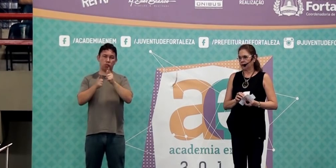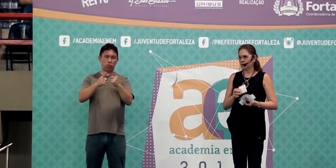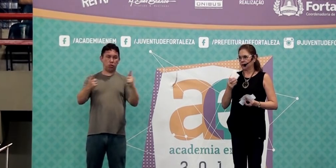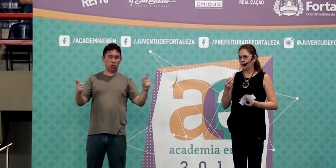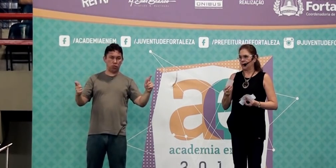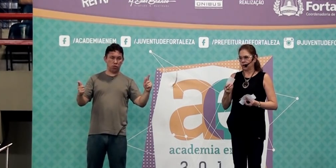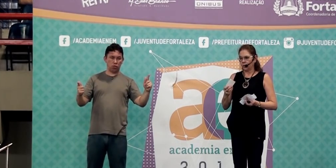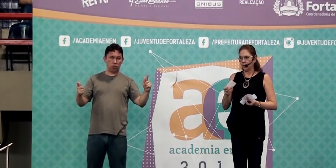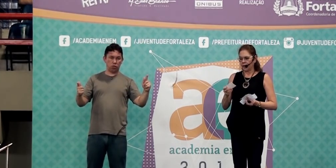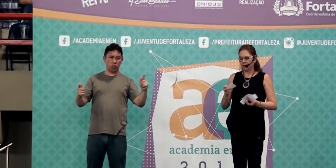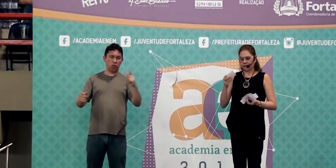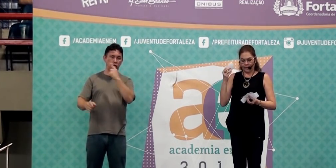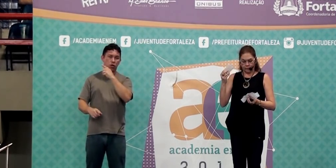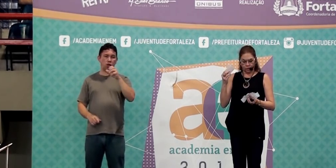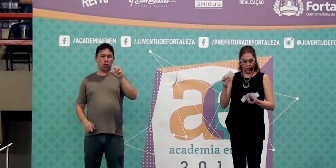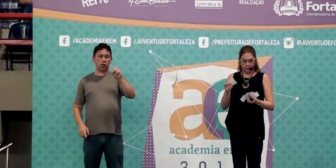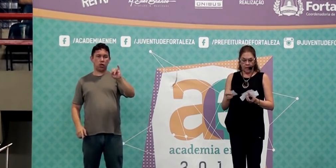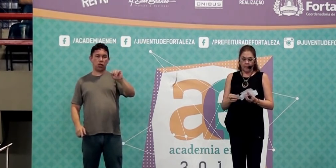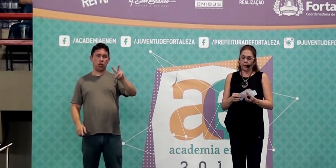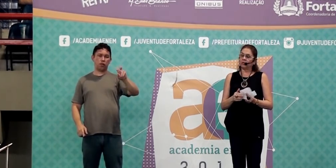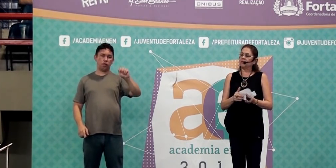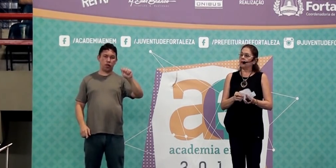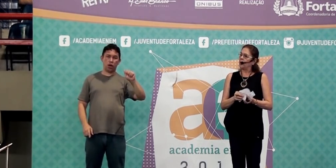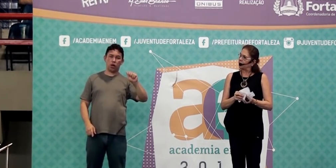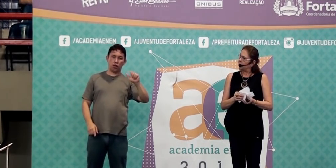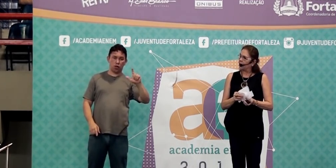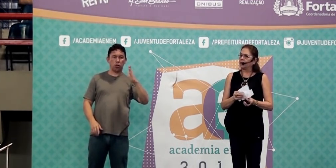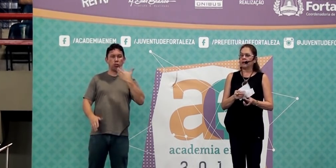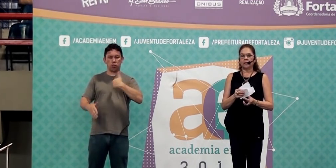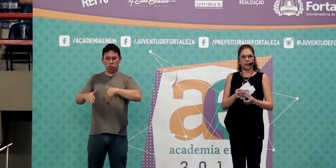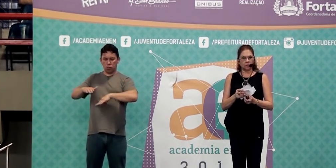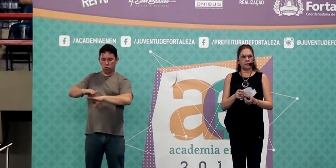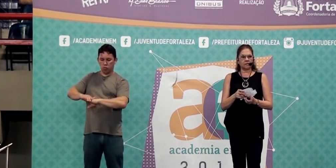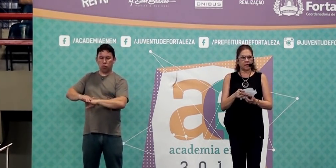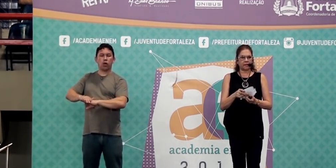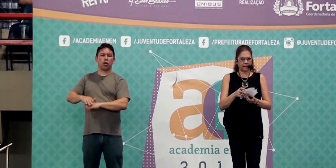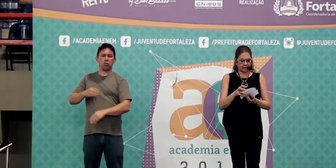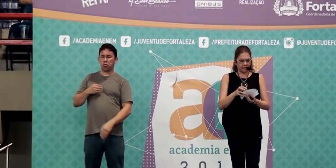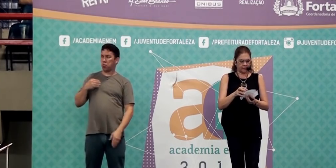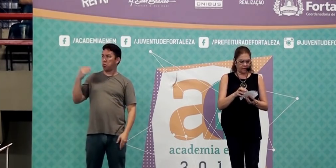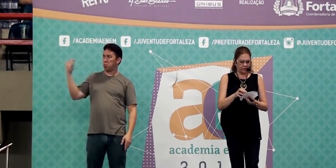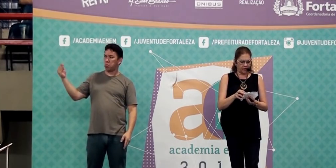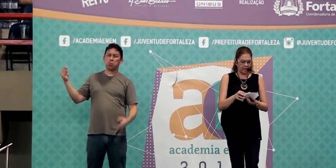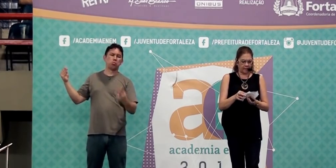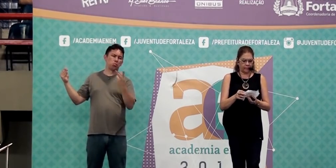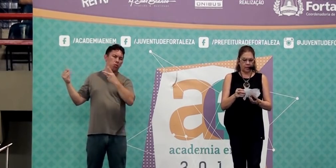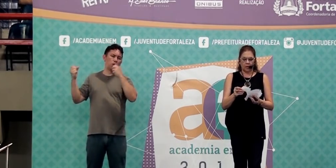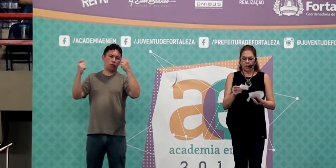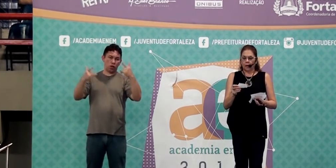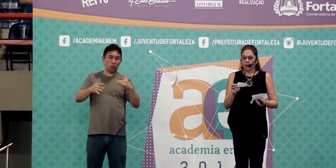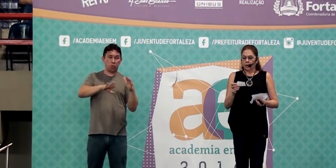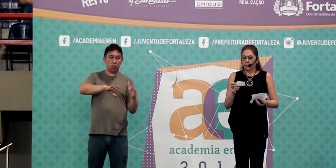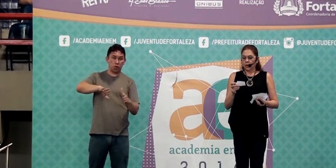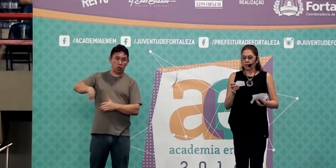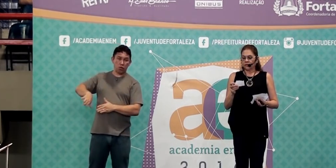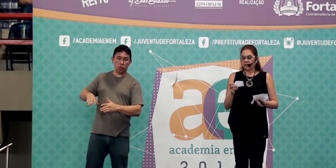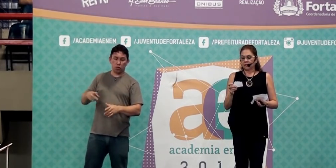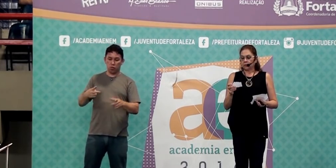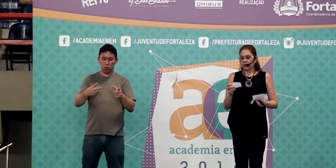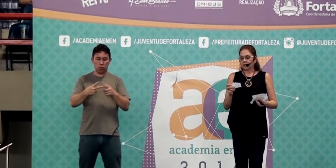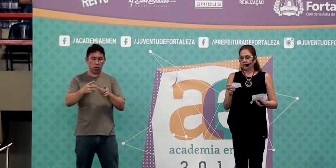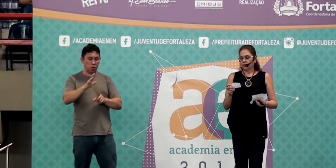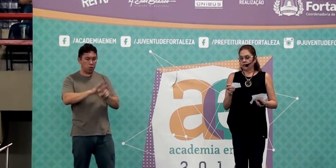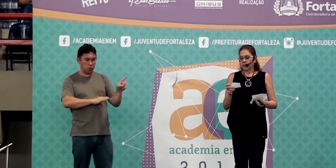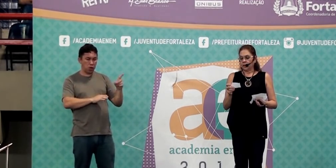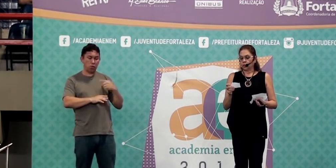Tá certo? Essa parte é com ele. Essa perguntinha pode ser guardada e eu tenho certeza que ele vai falar. Pode